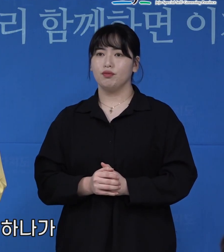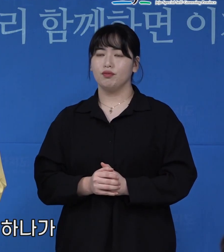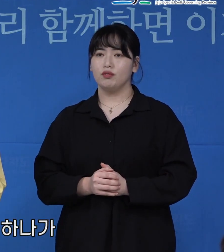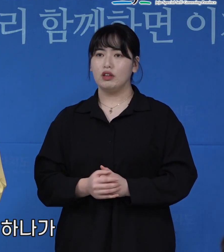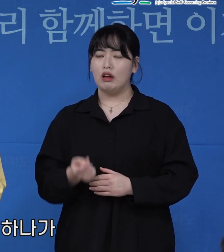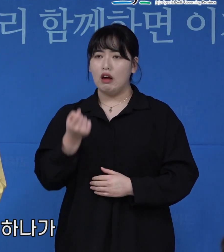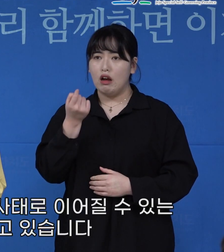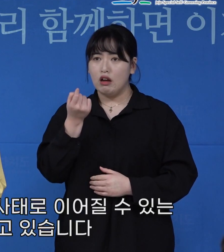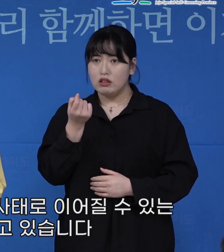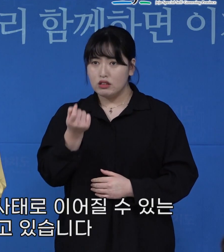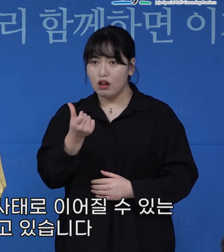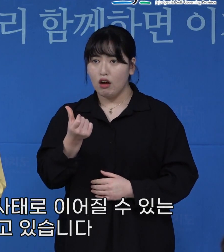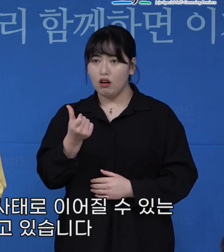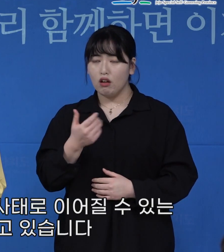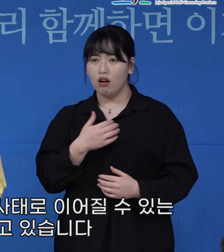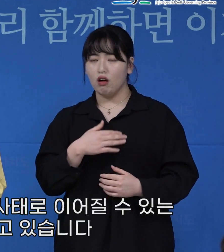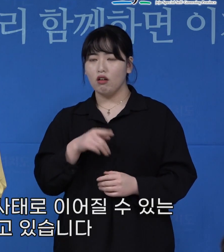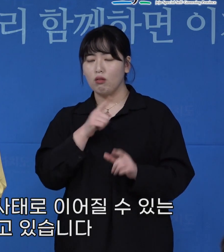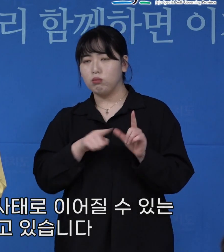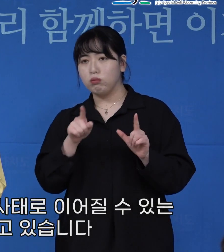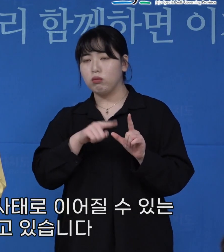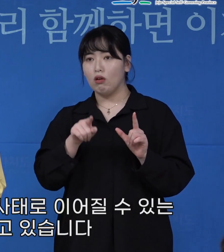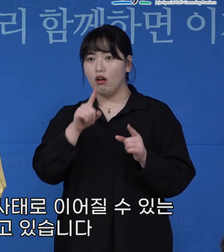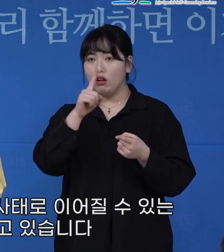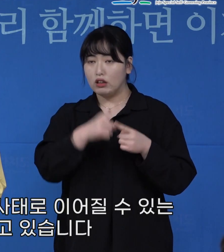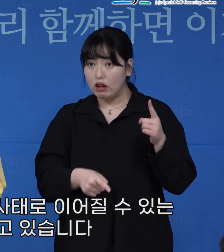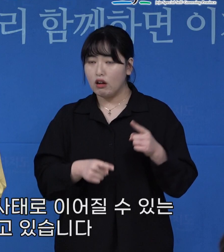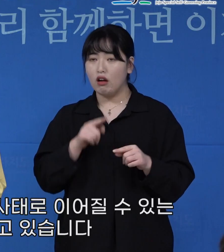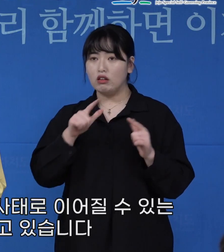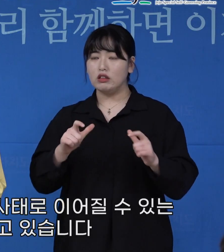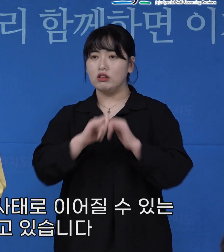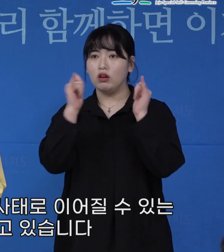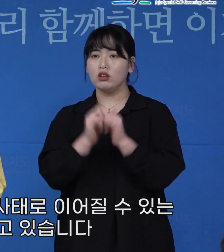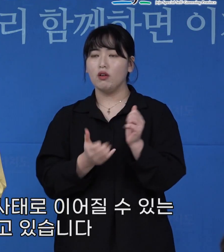작은 방심 하나가 지역사회 전파라는